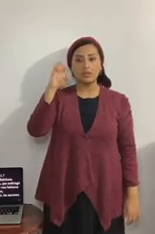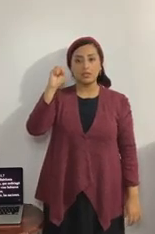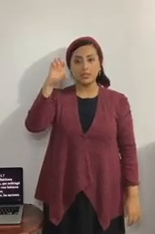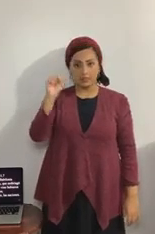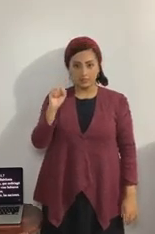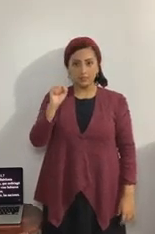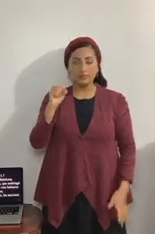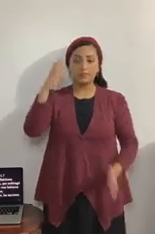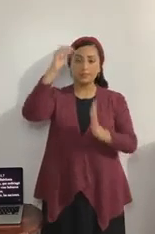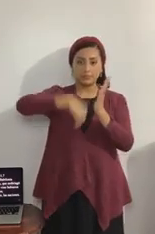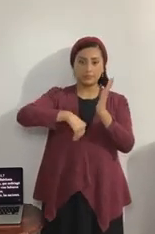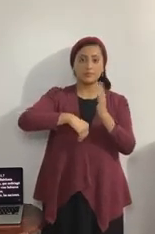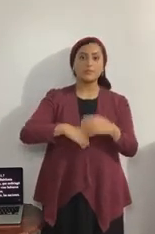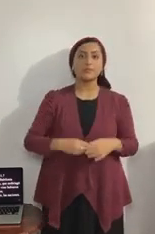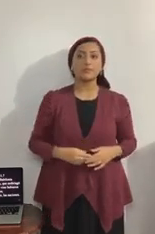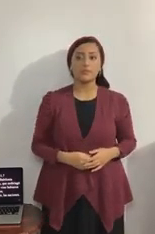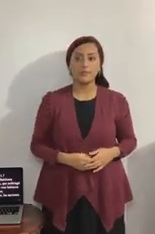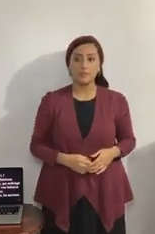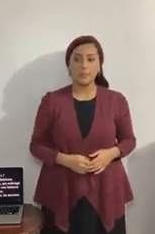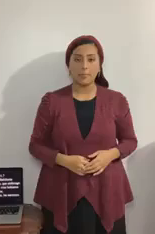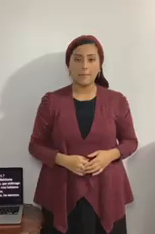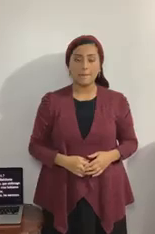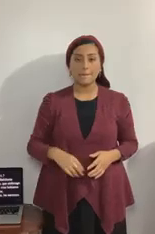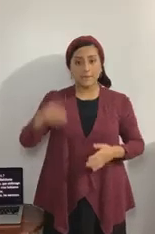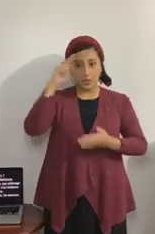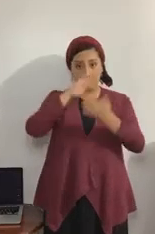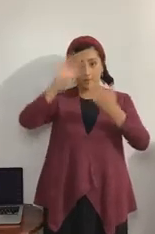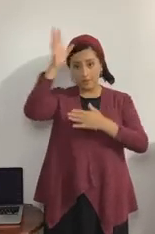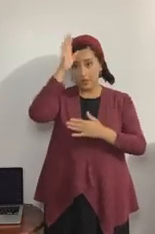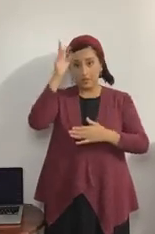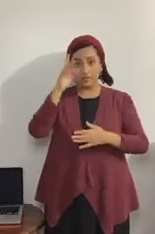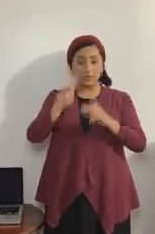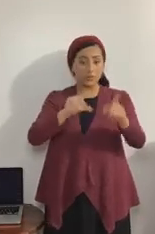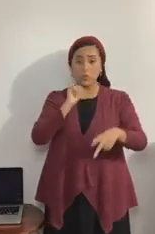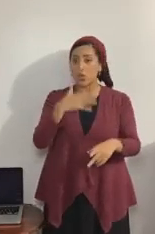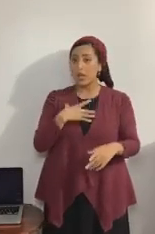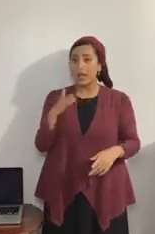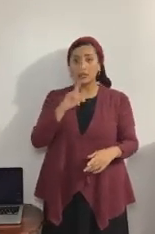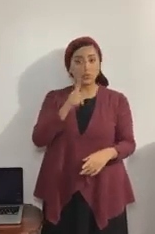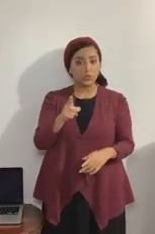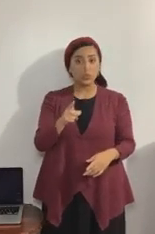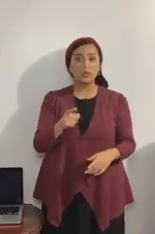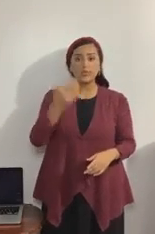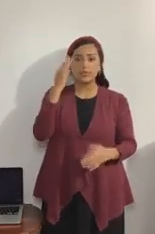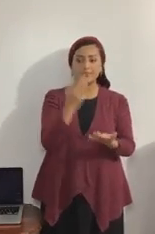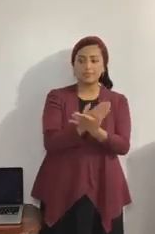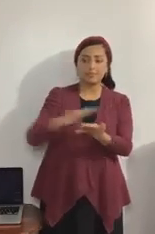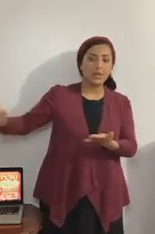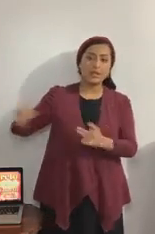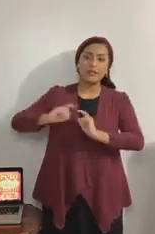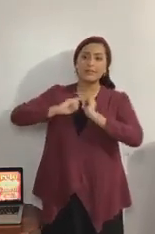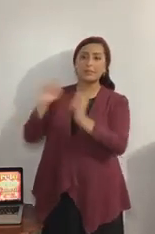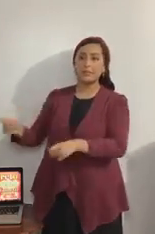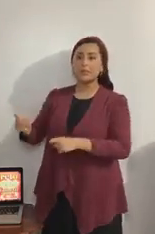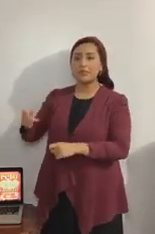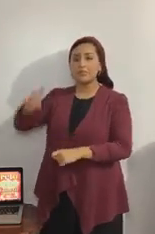anota. Entonces el Eterno, como no quiere la gente la verdad, los voltea y los entrega a Satanás. Piérdete pues si